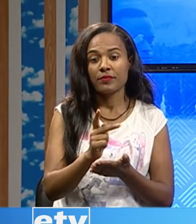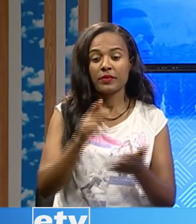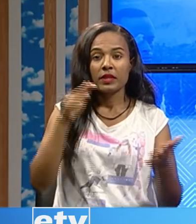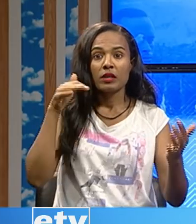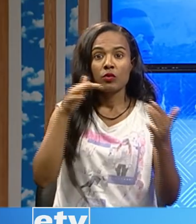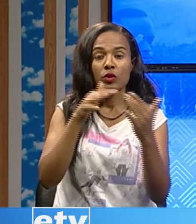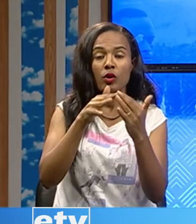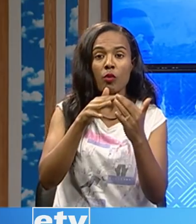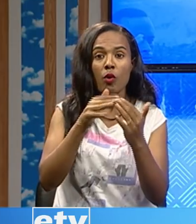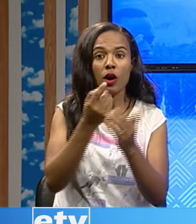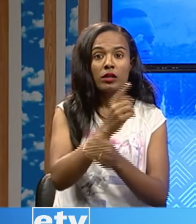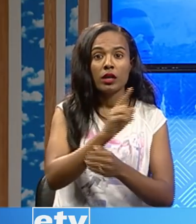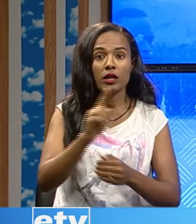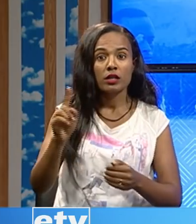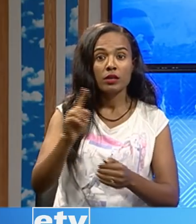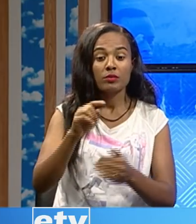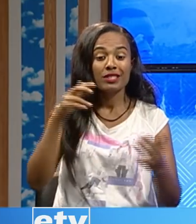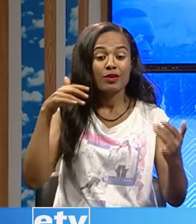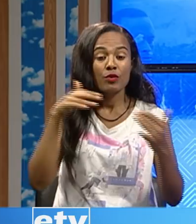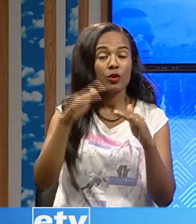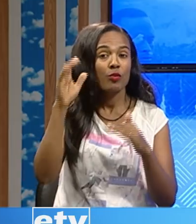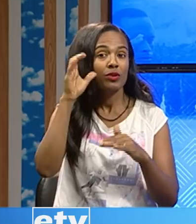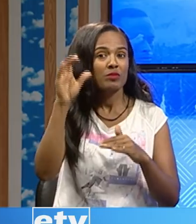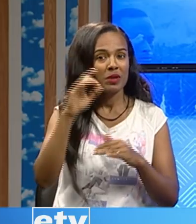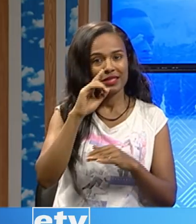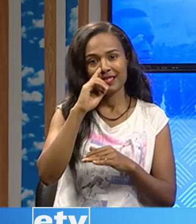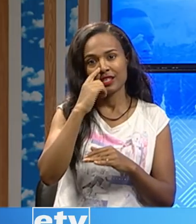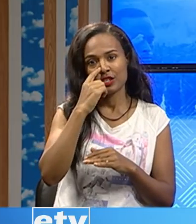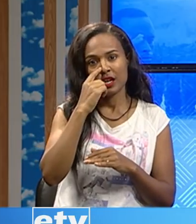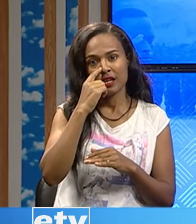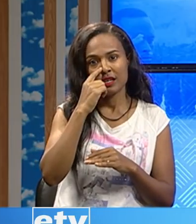ውጊያው መዋጋት አይደለም፣ ስለ ውጊያው መስማት ይሰለቻል።